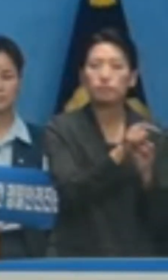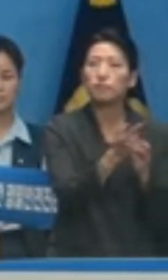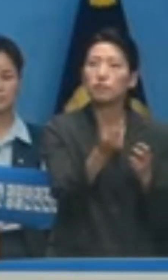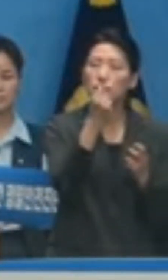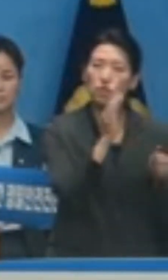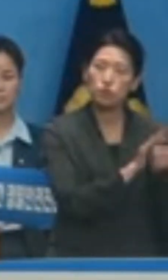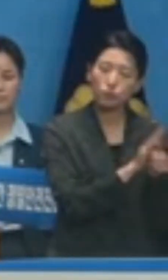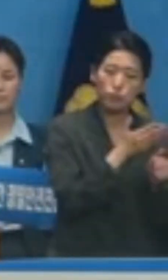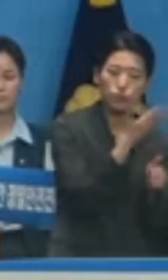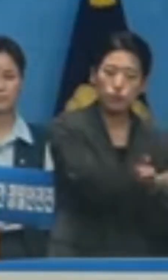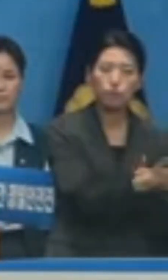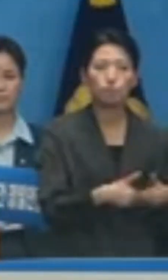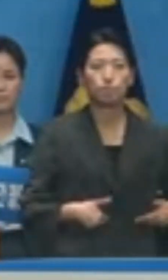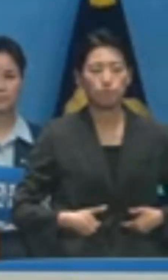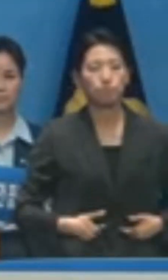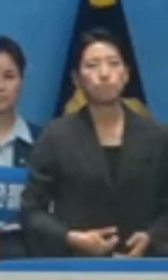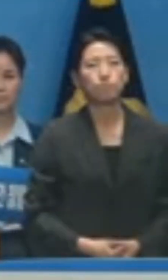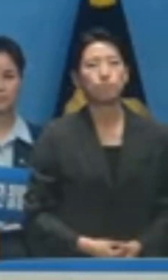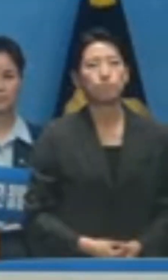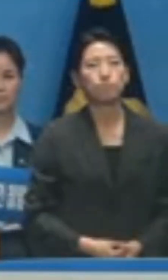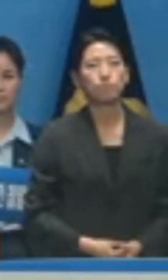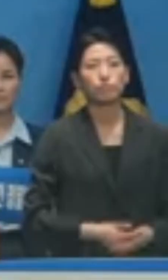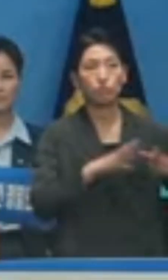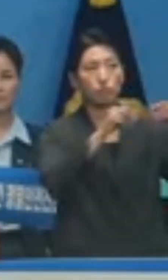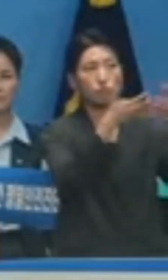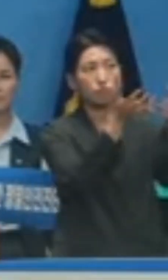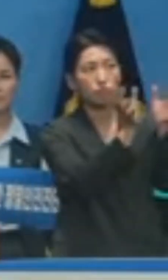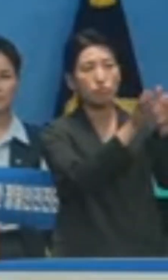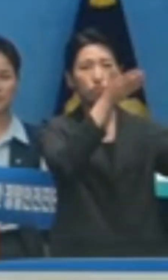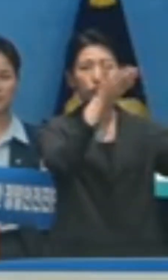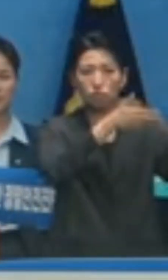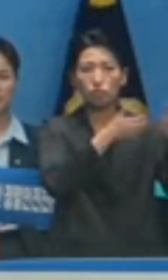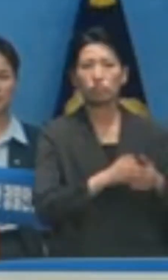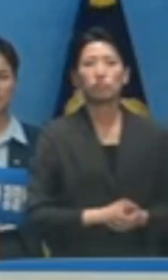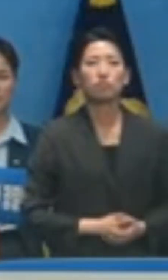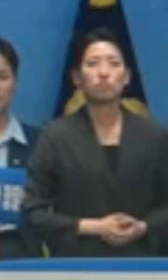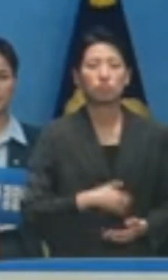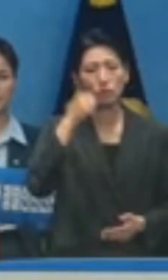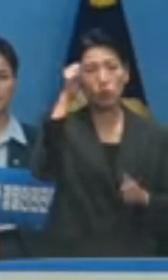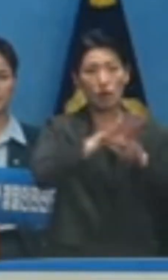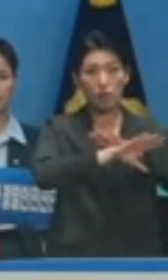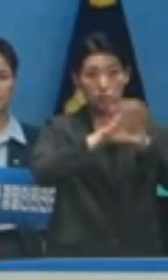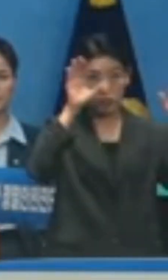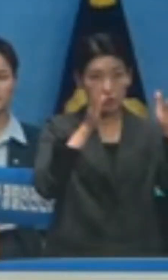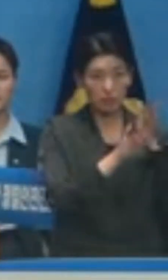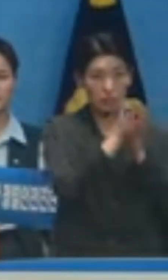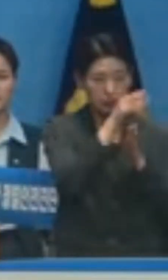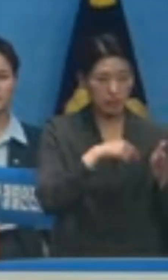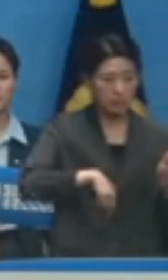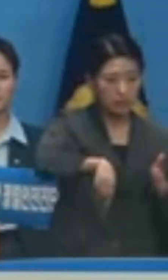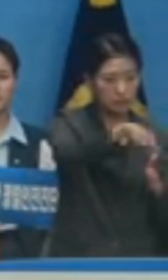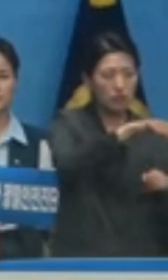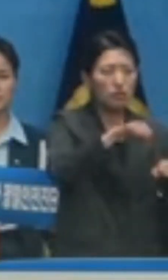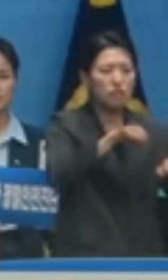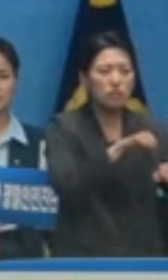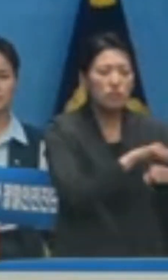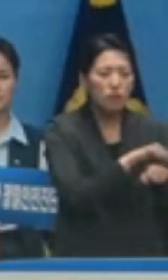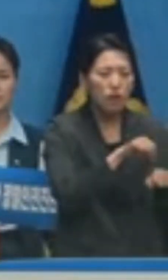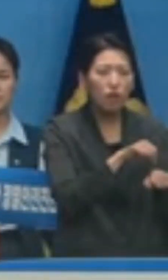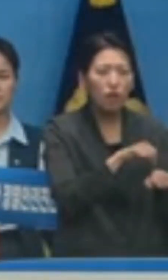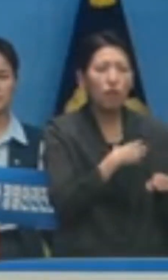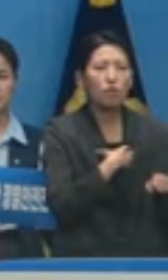촉구합니다. 마지막으로 국토교통부는 광명시 전 구간에 대한 특별 안전 점검을